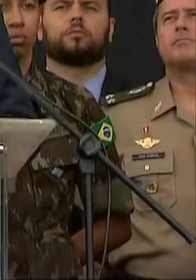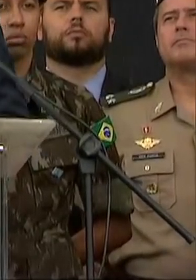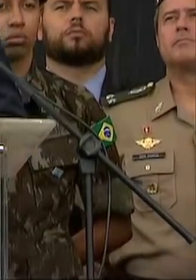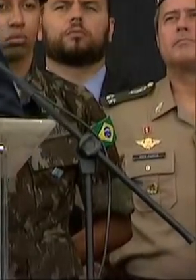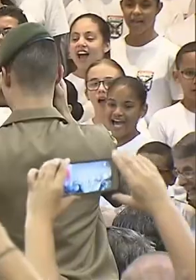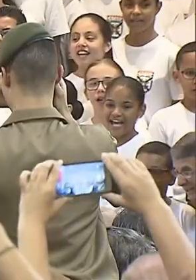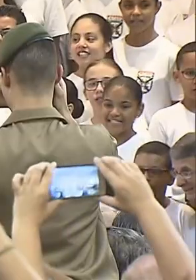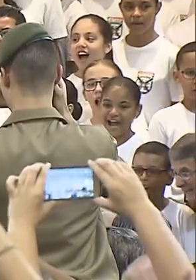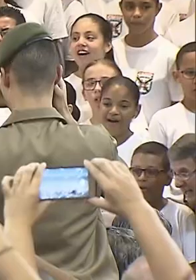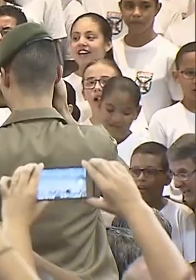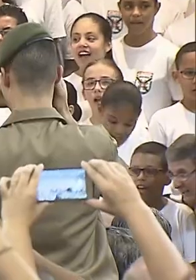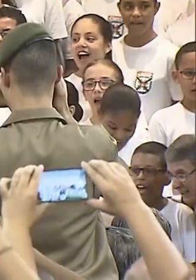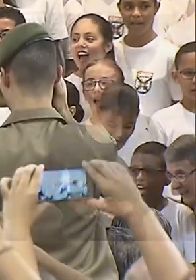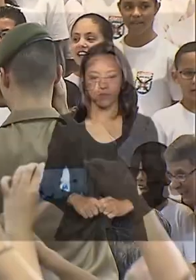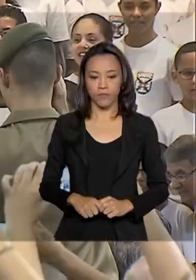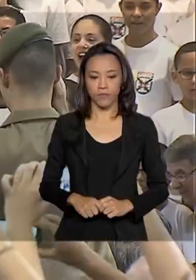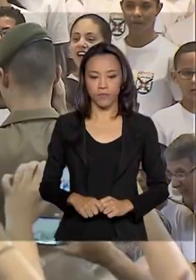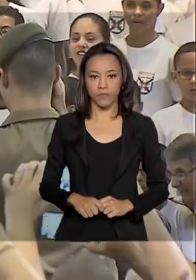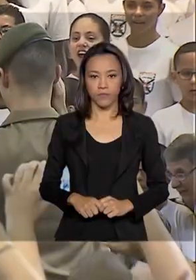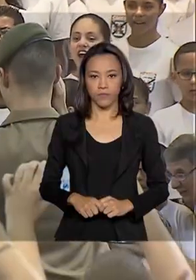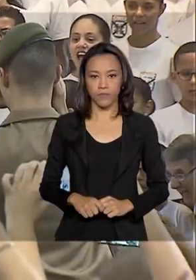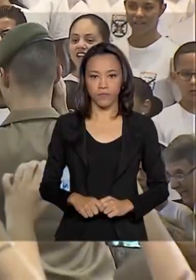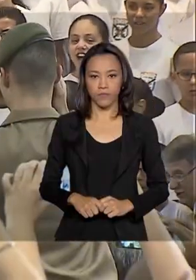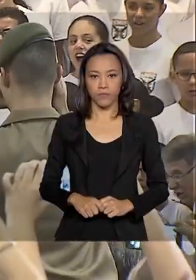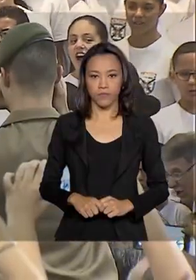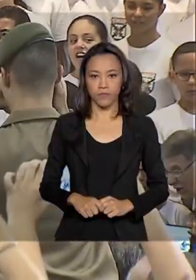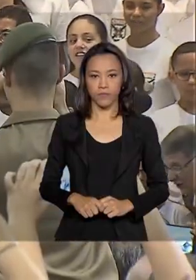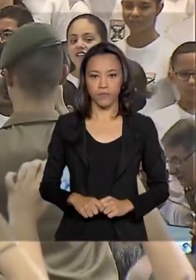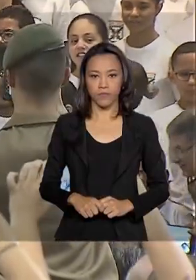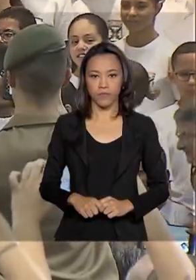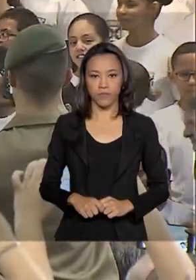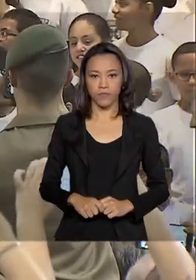que nós queremos. Seja, seja, seja,